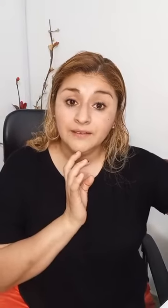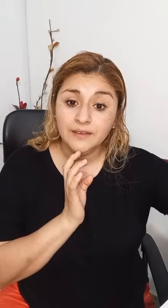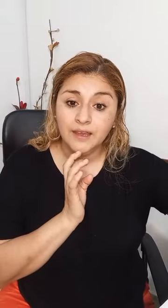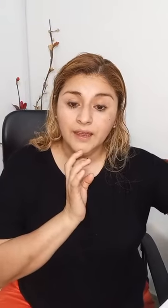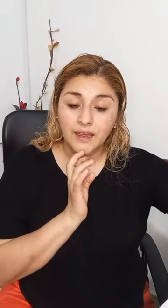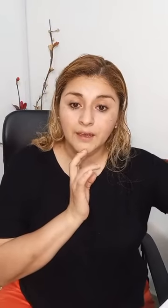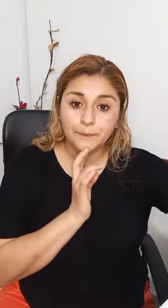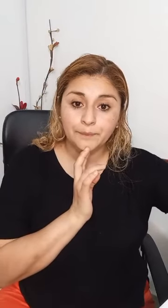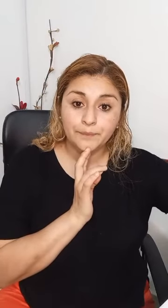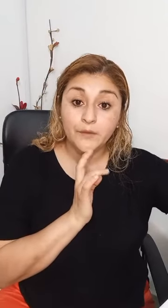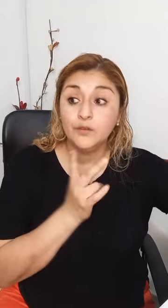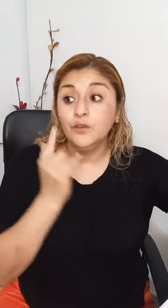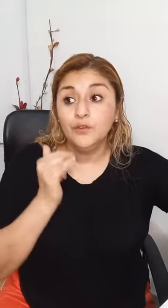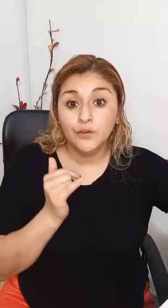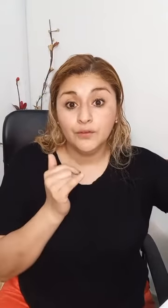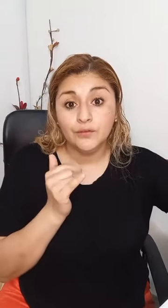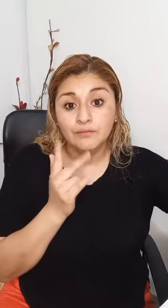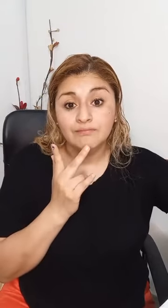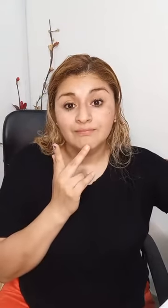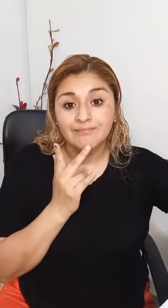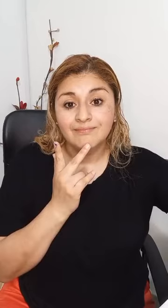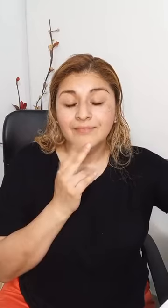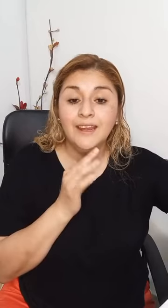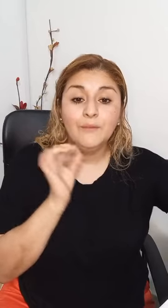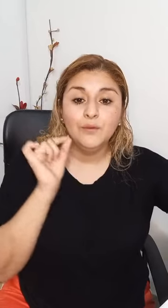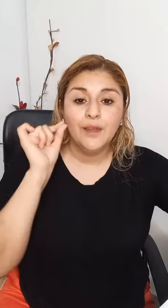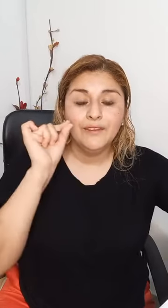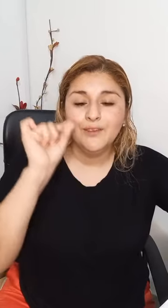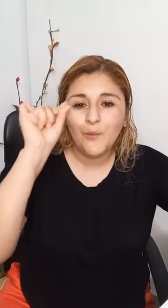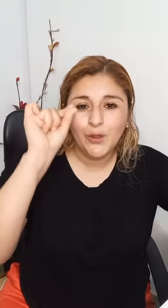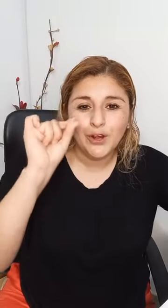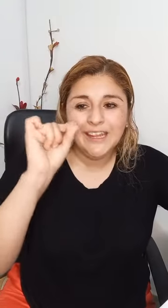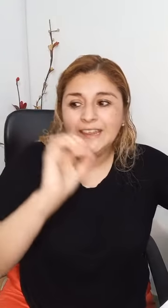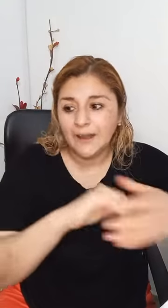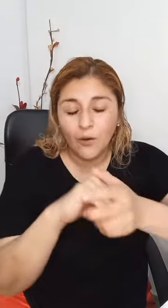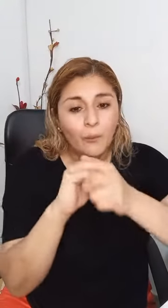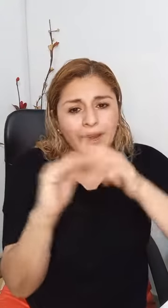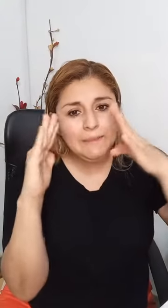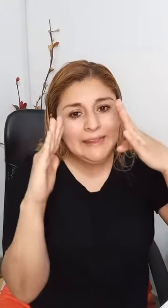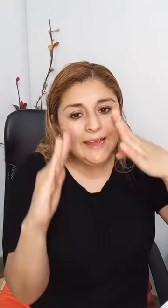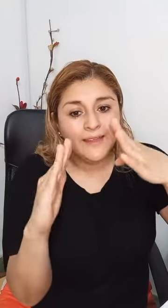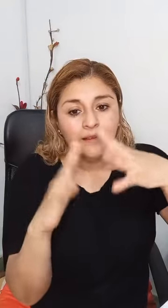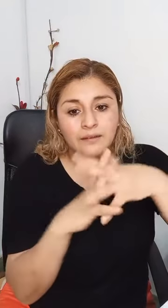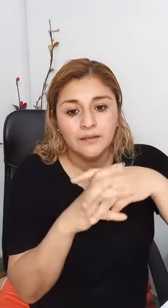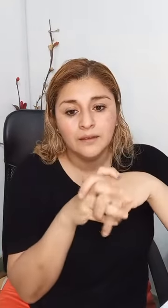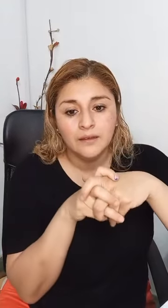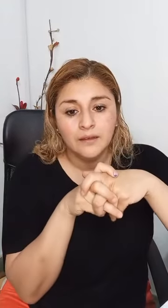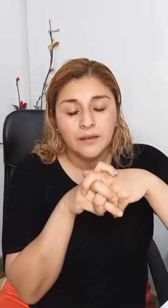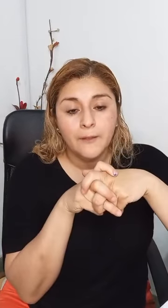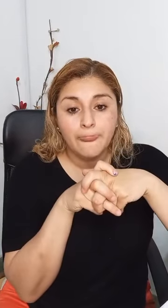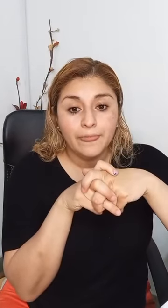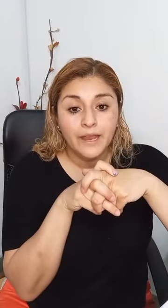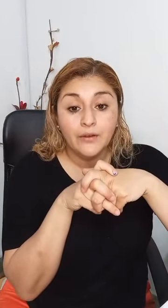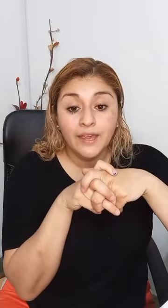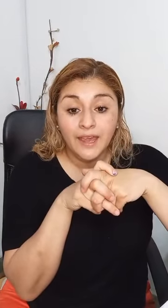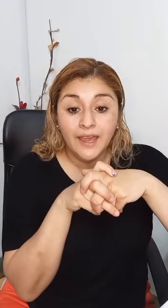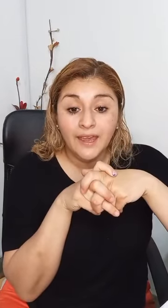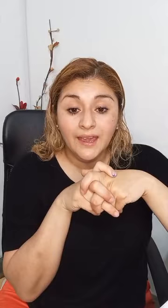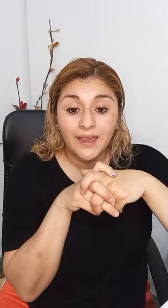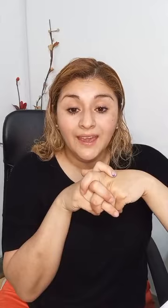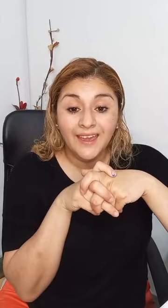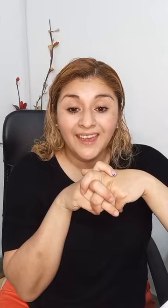veces nosotros tenemos una visión muy cortita o muy limitada de